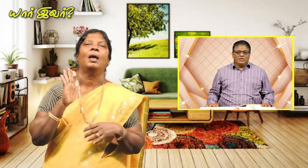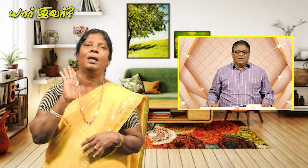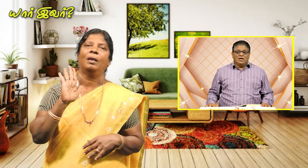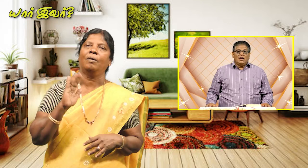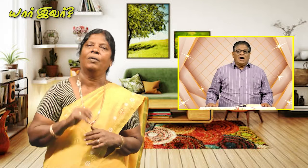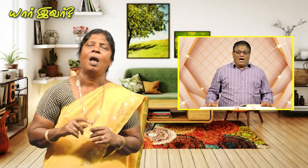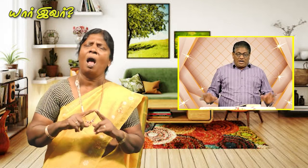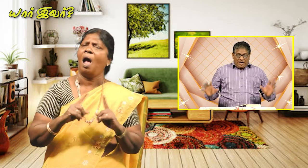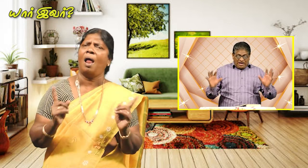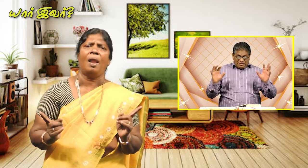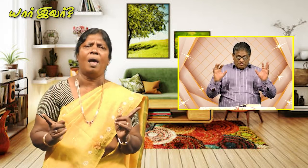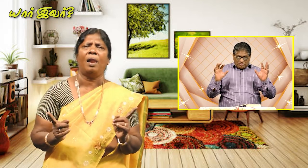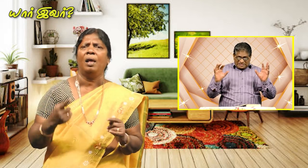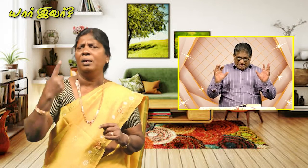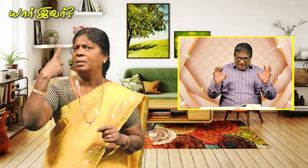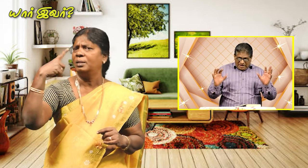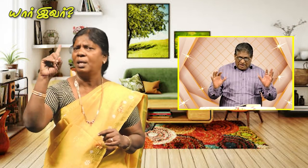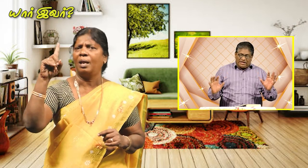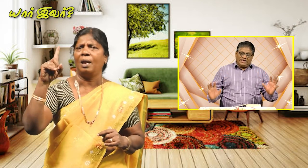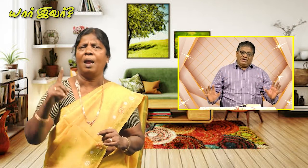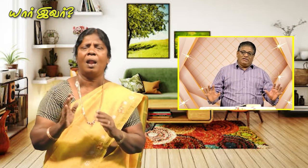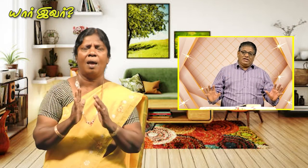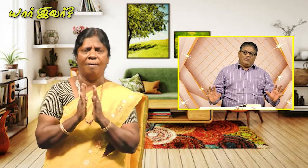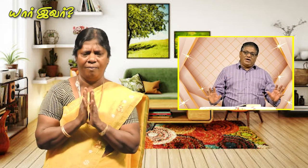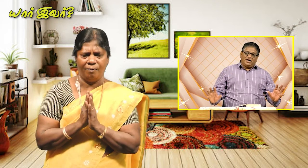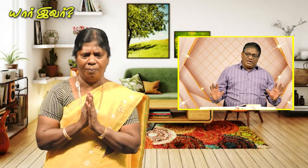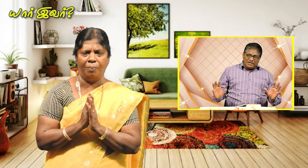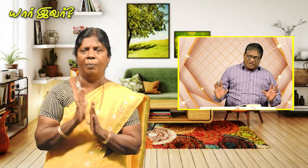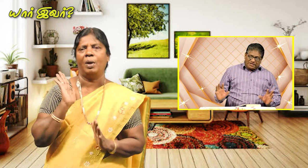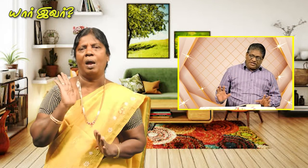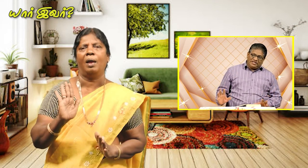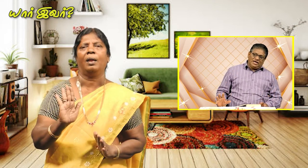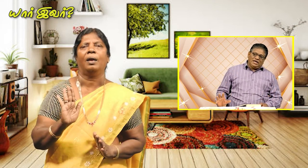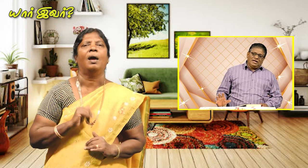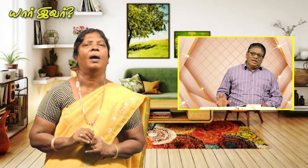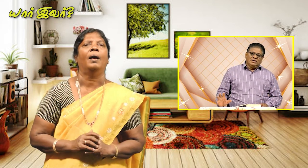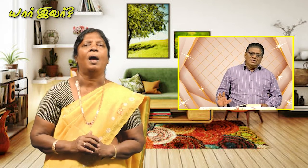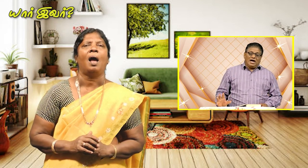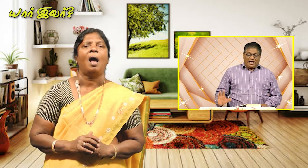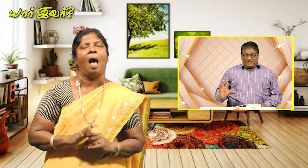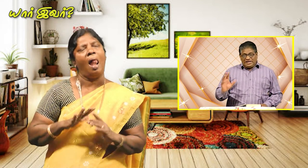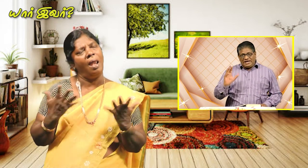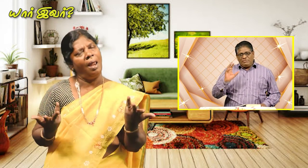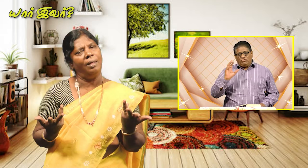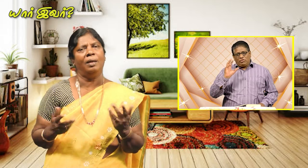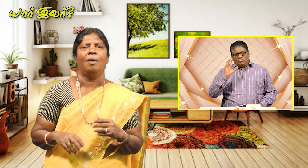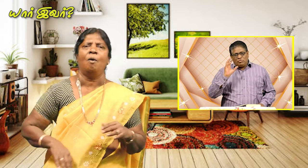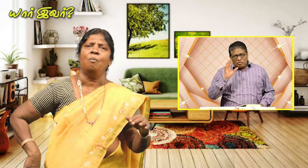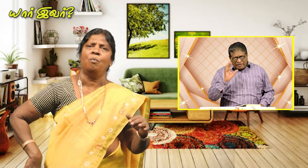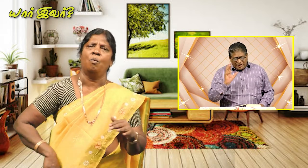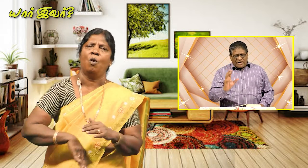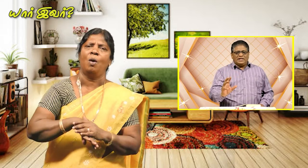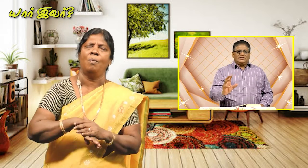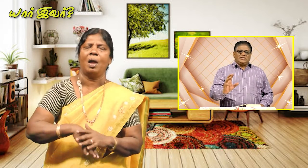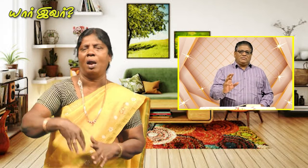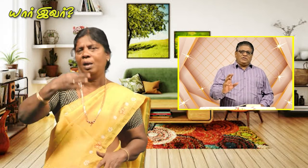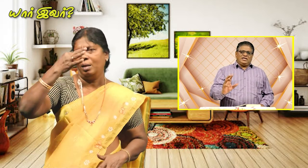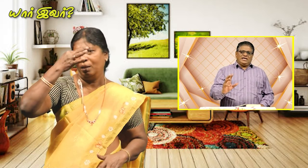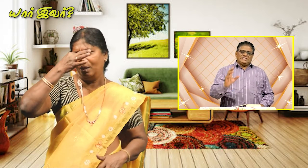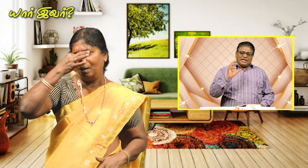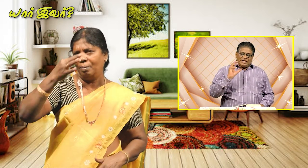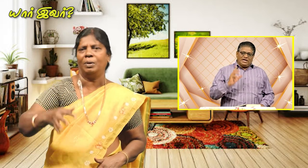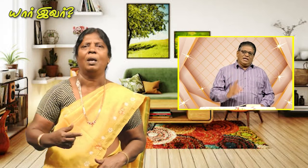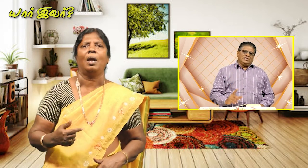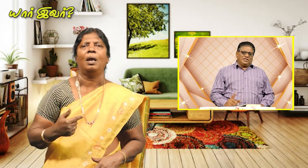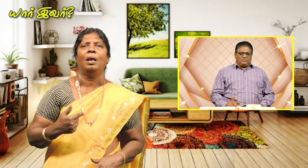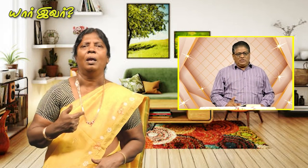வேண்டும். ஆனால் அது ஒரு சரியான இறை வழிபாடாக இருக்கிறதா, அதிலே ஒரு முழுமையான